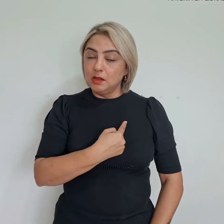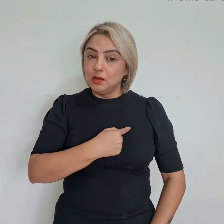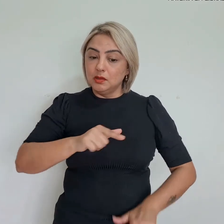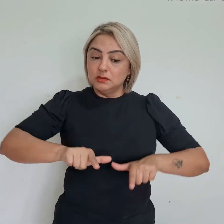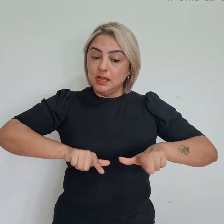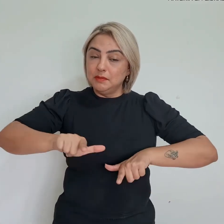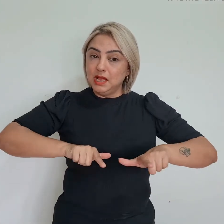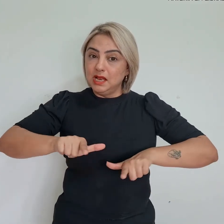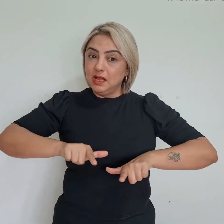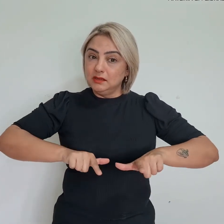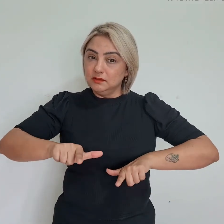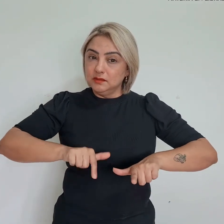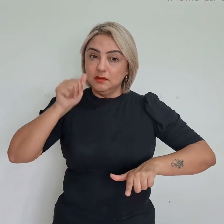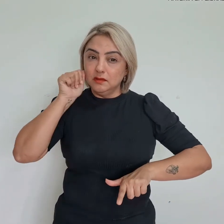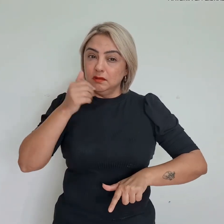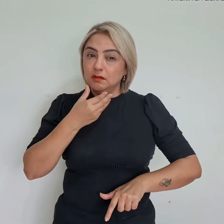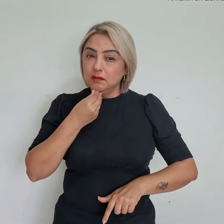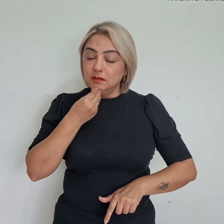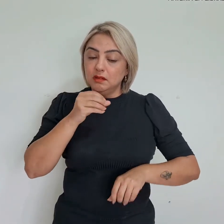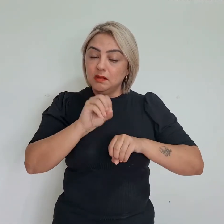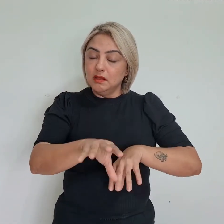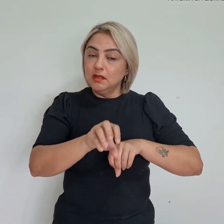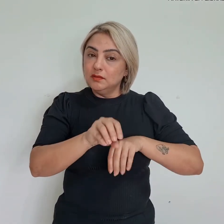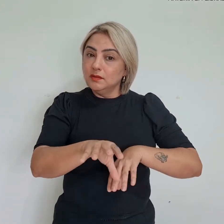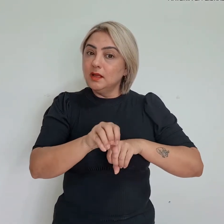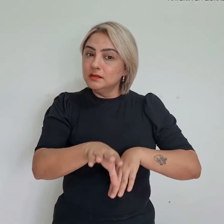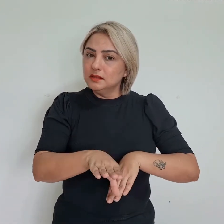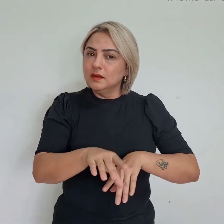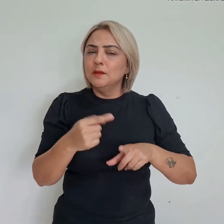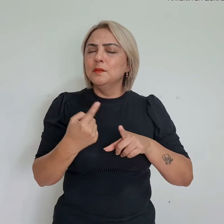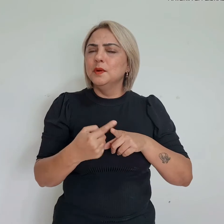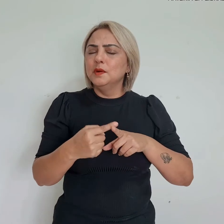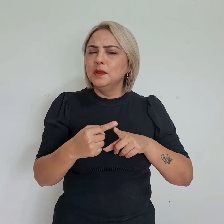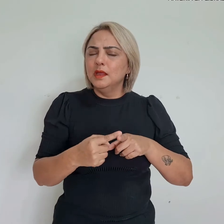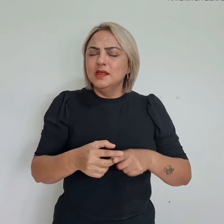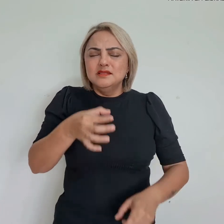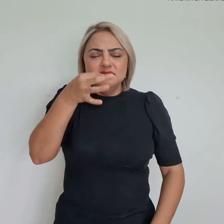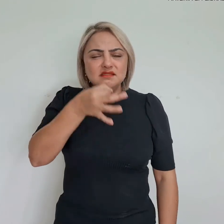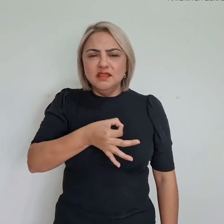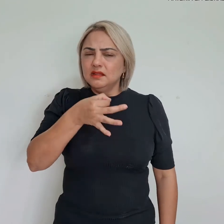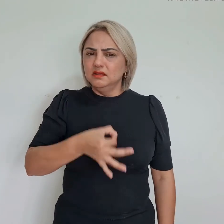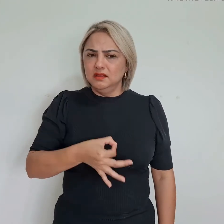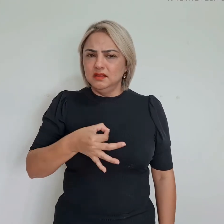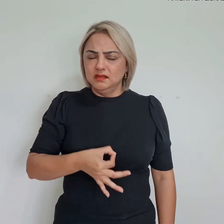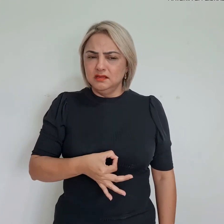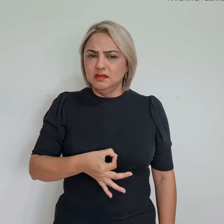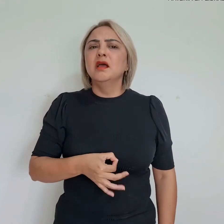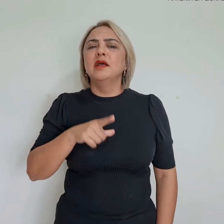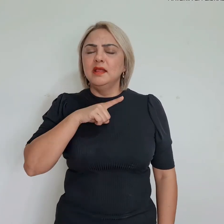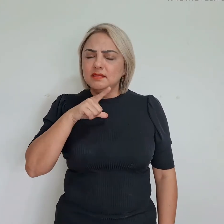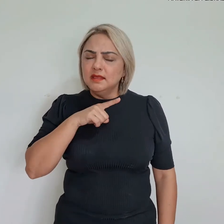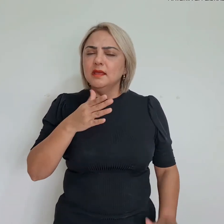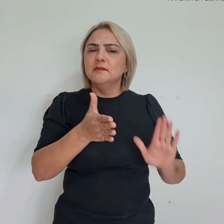nós, trabalhadores e trabalhadoras da educação, porque, com certeza, será pautado